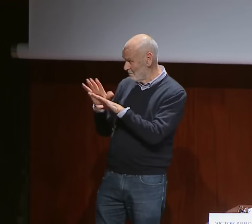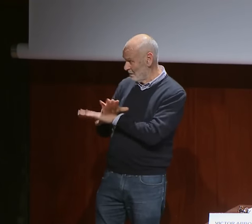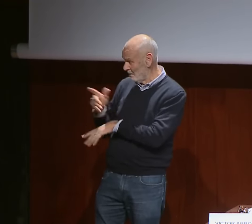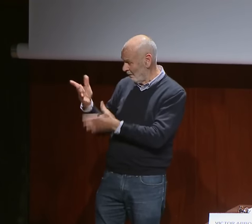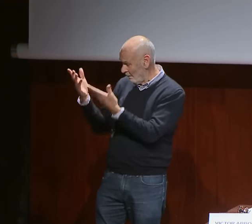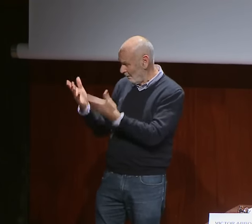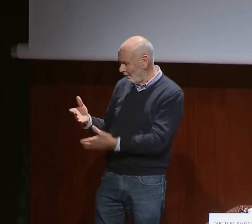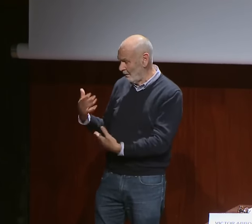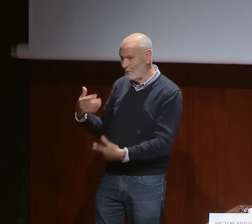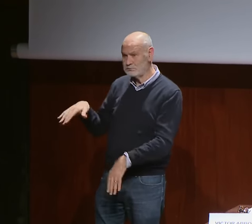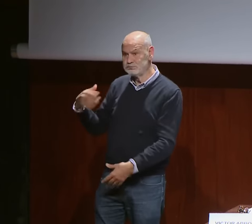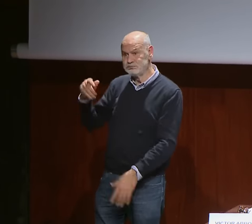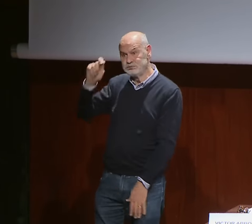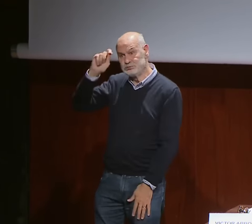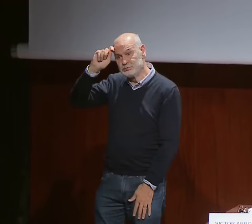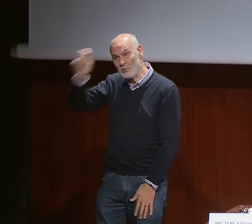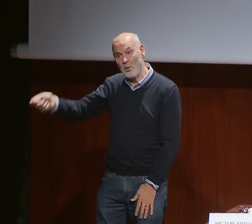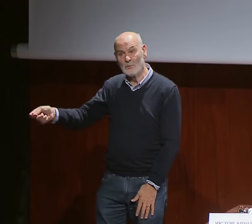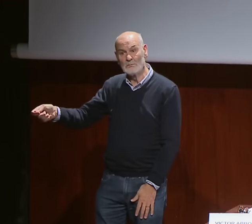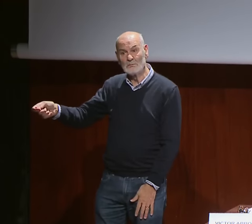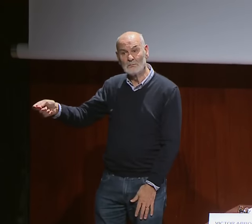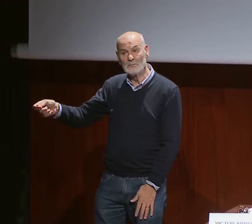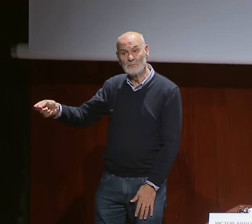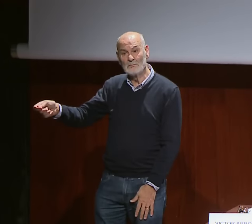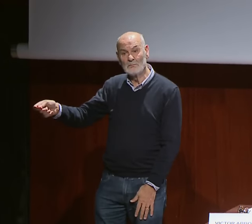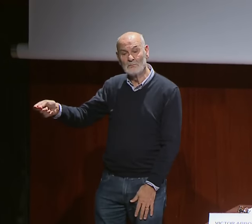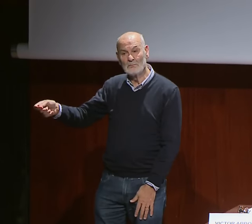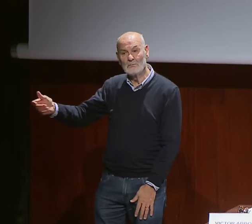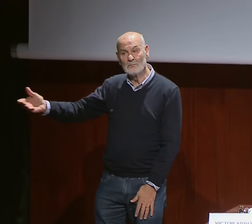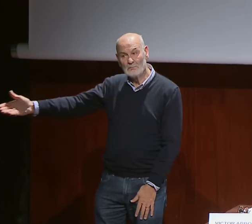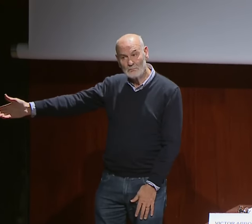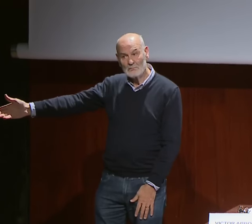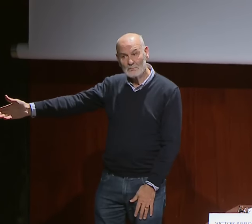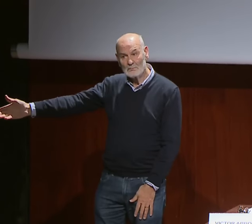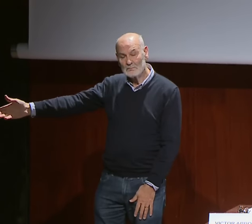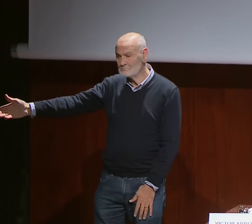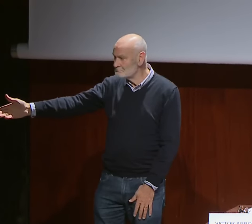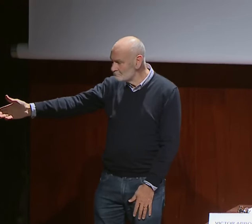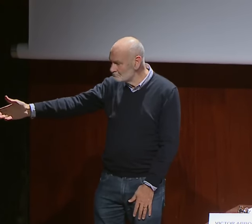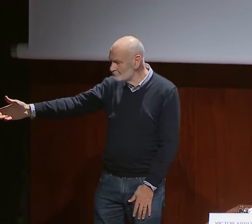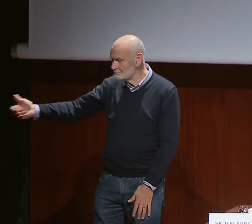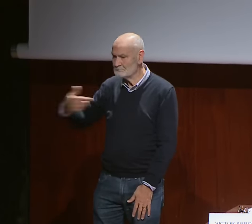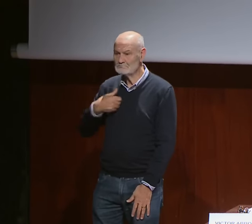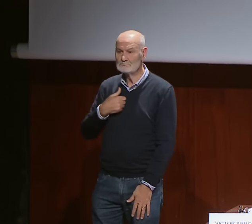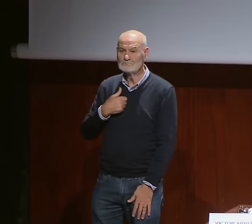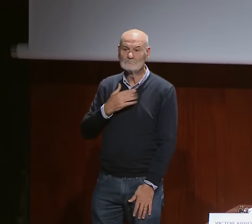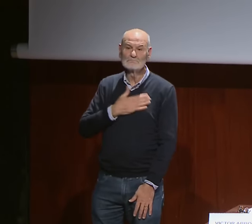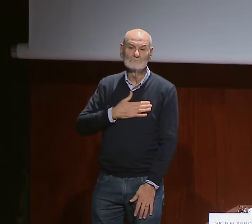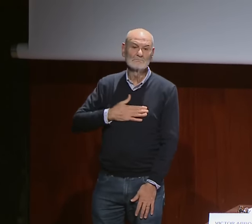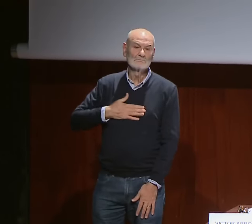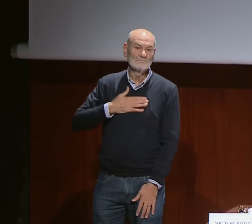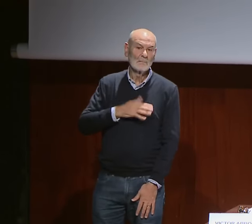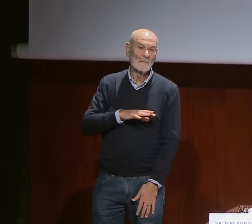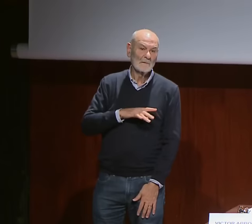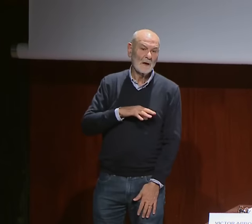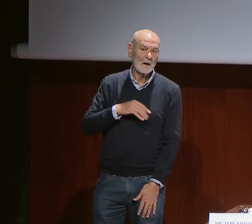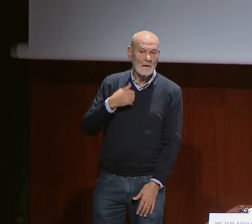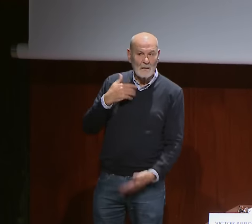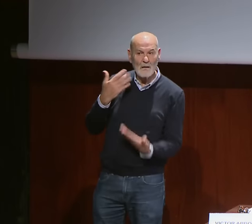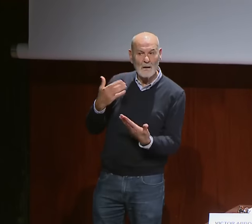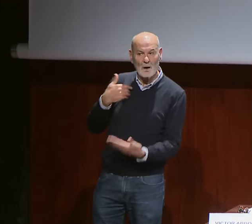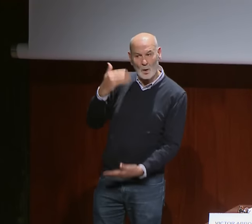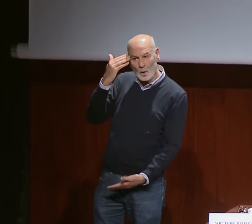pur Victor, on ne voit pas du tout le traducteur dans ce qui est écrit. Et là, du coup, je tiens vraiment à tirer mon chapeau à